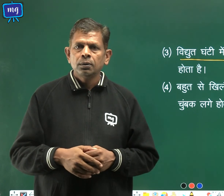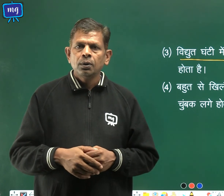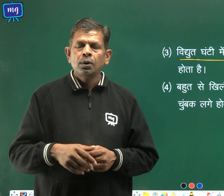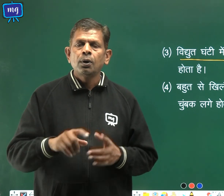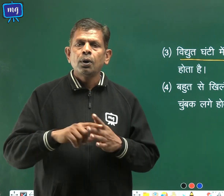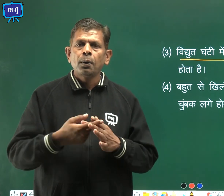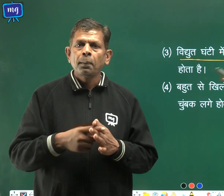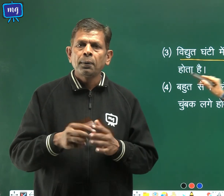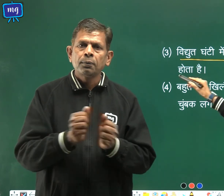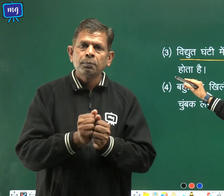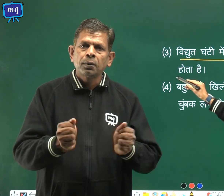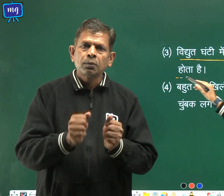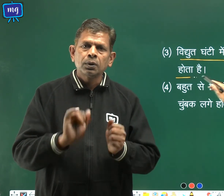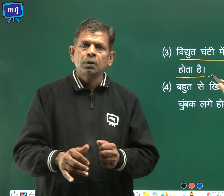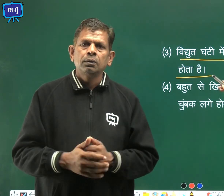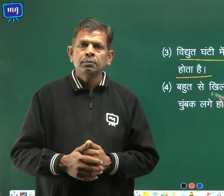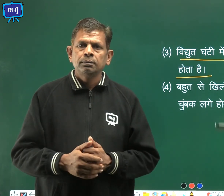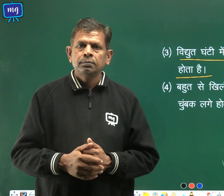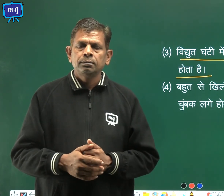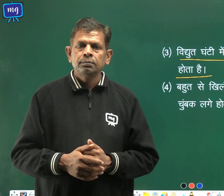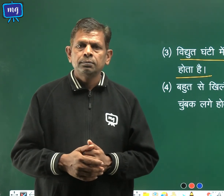विद्युत चुंबक होता है।